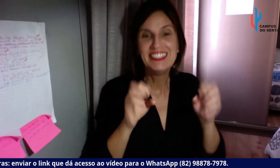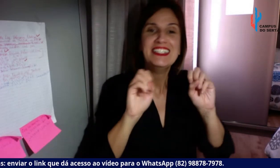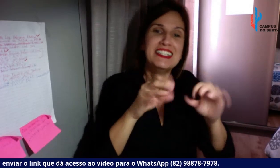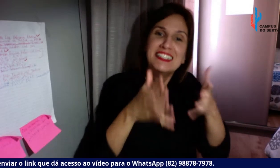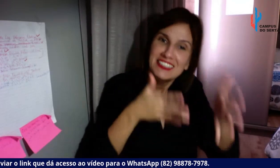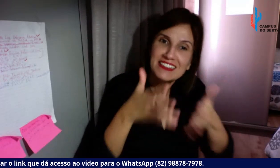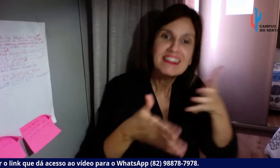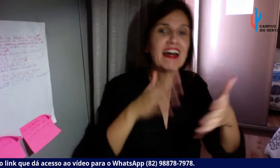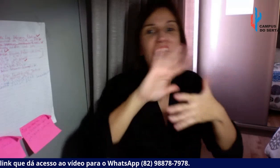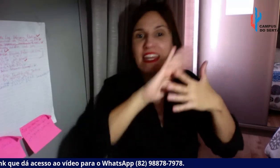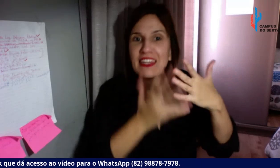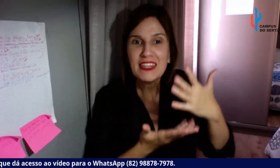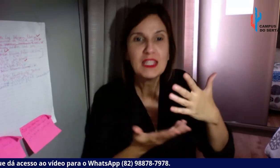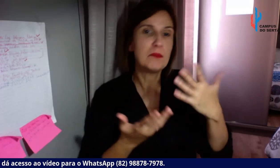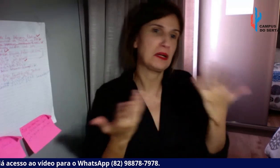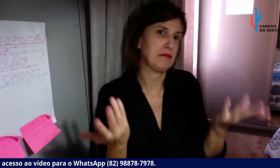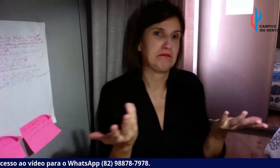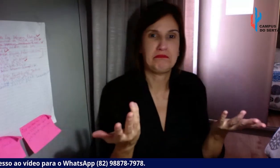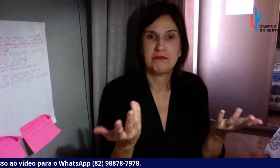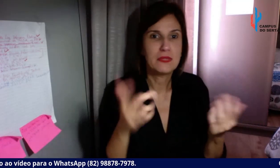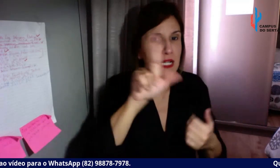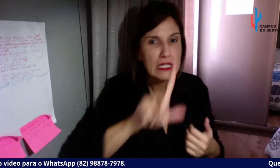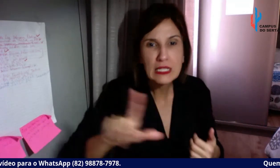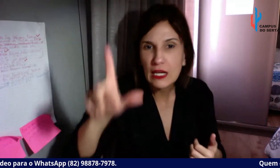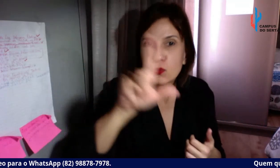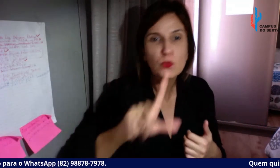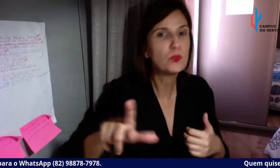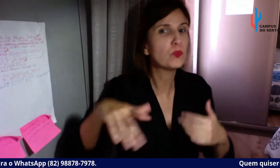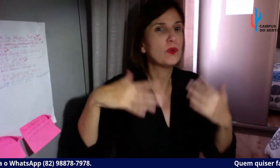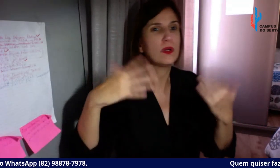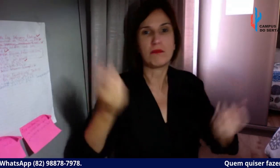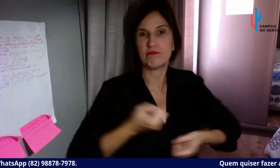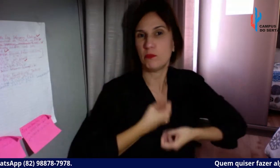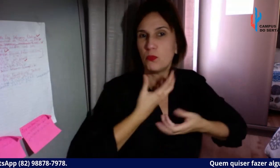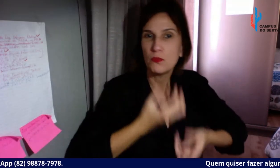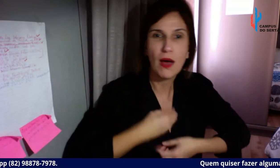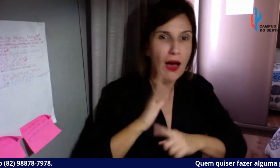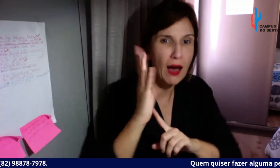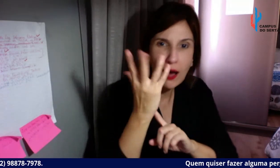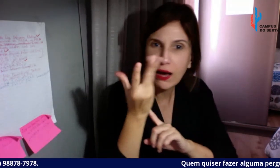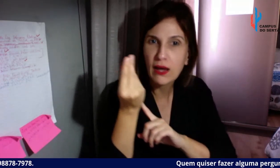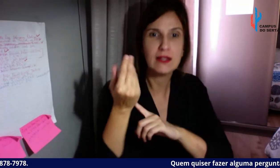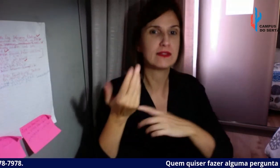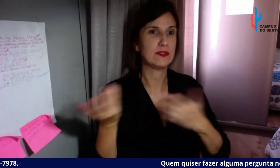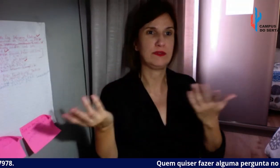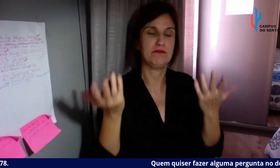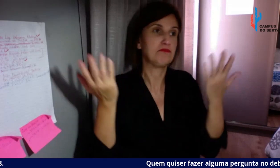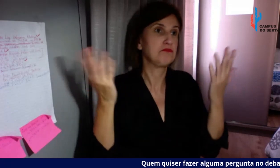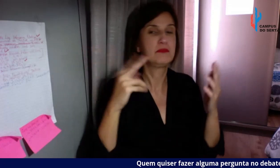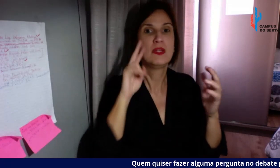Libras também podem atuar nesse ensino, né, retornar para concretizar esse ensino, trazendo